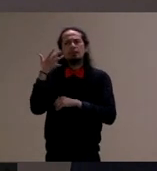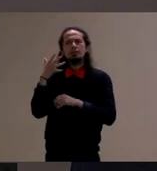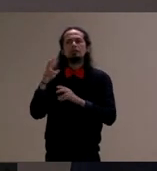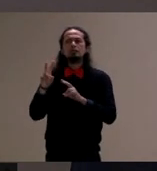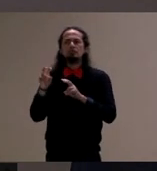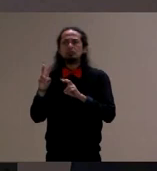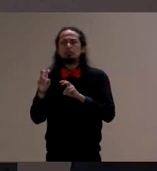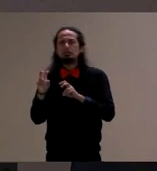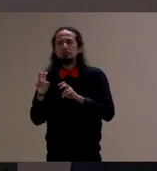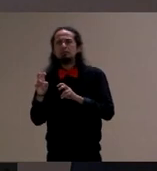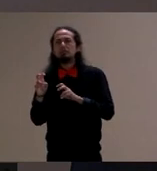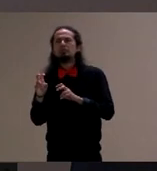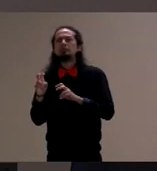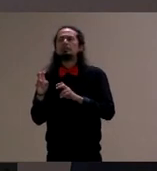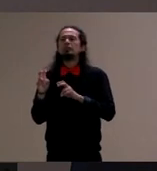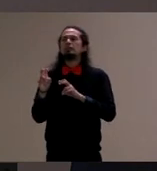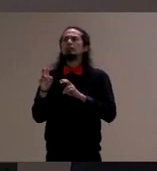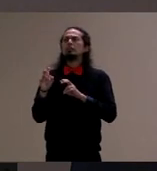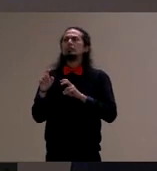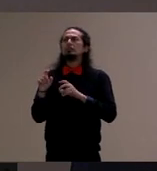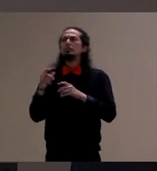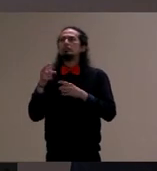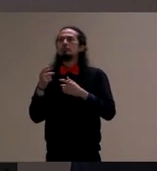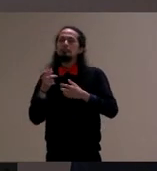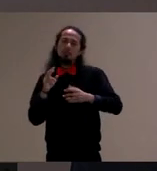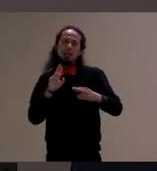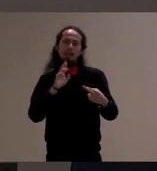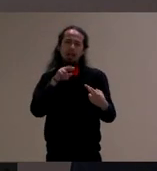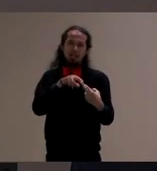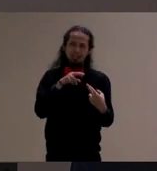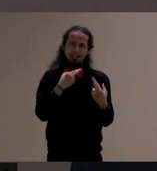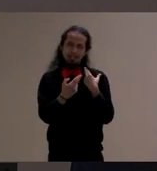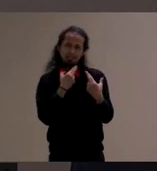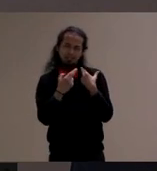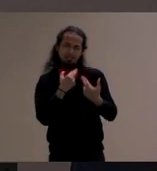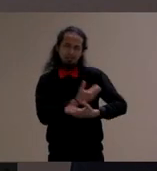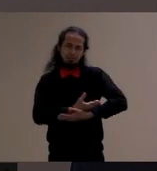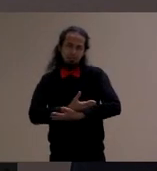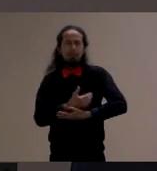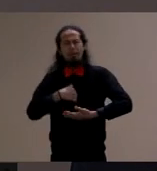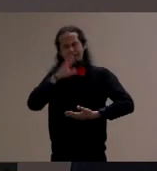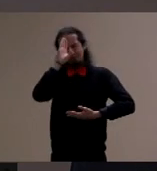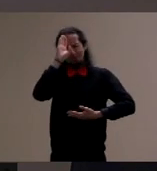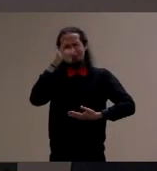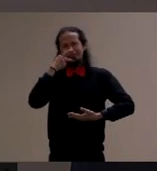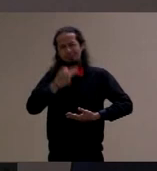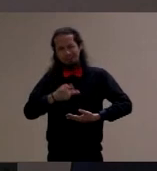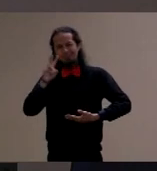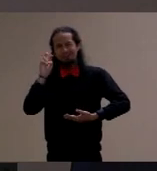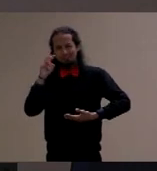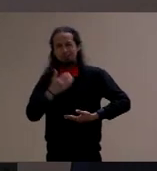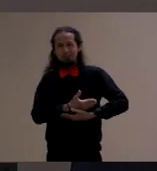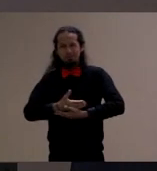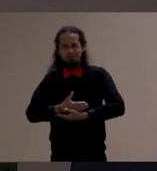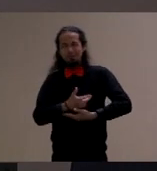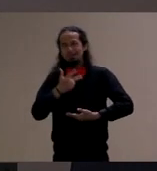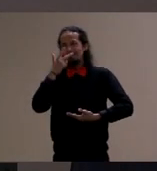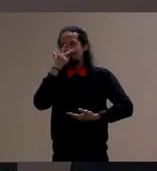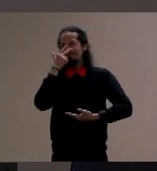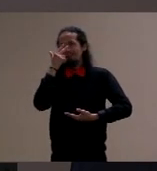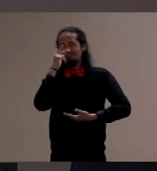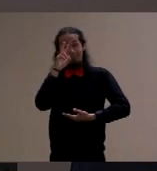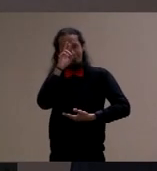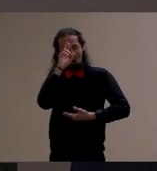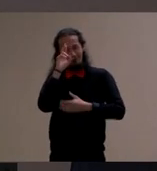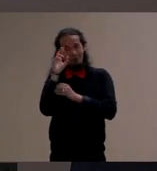que compete os bebês né eu pego mais dos bebês porque dos bebês parece que escancaram mais né